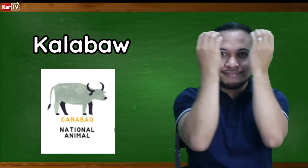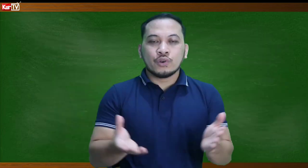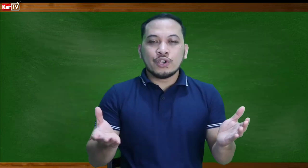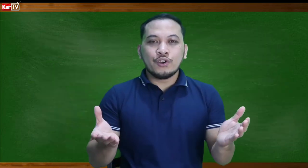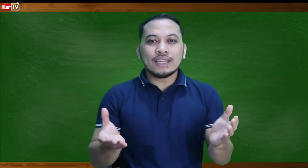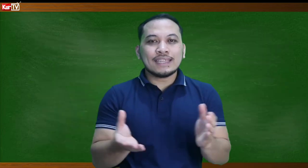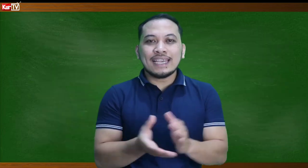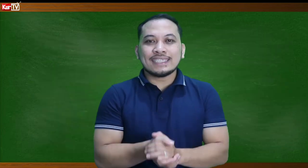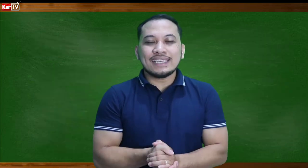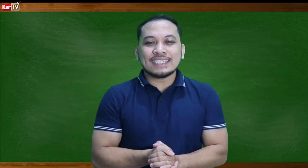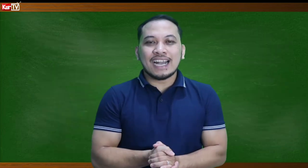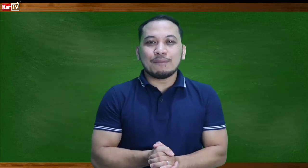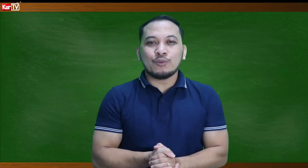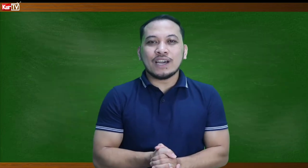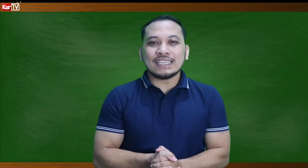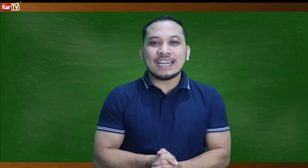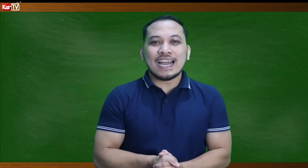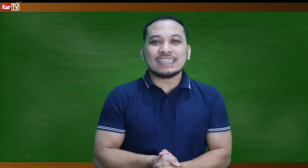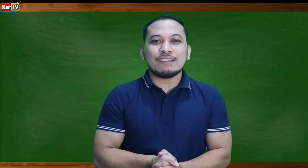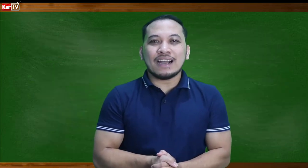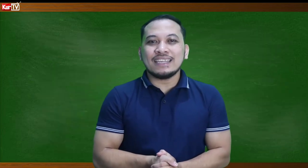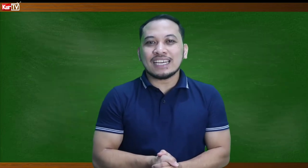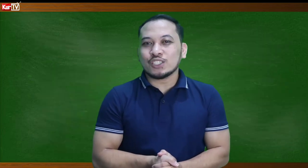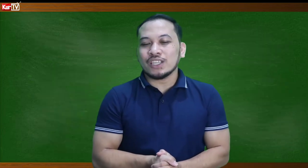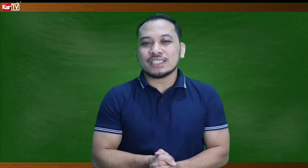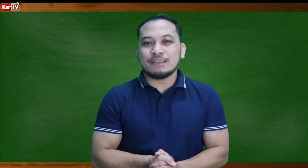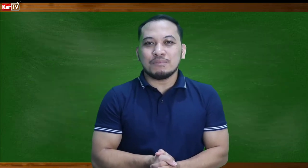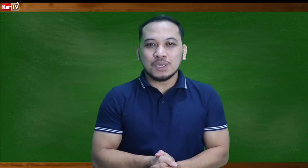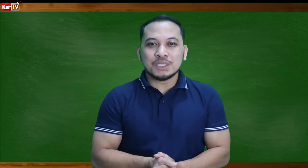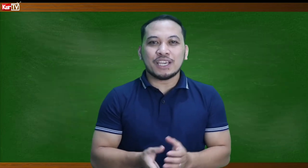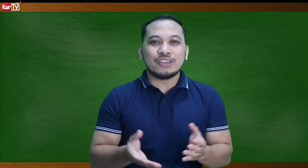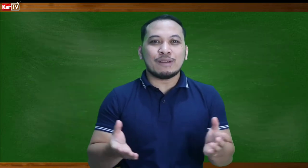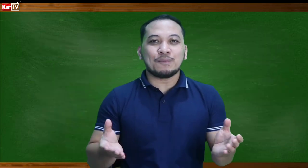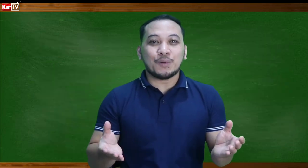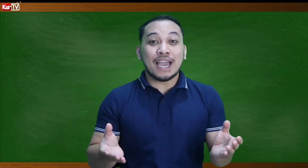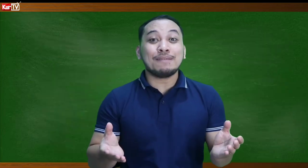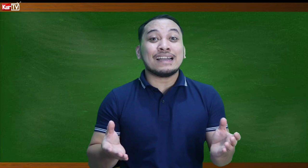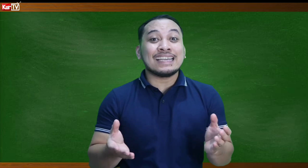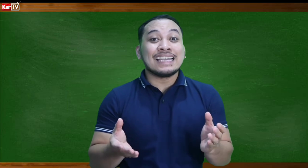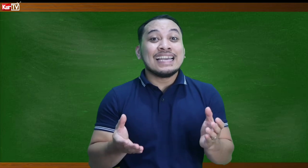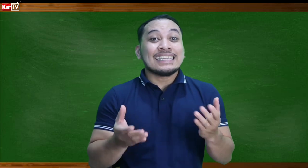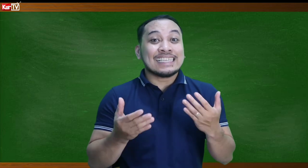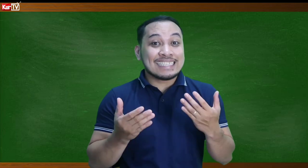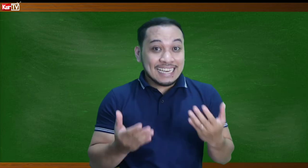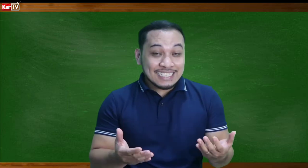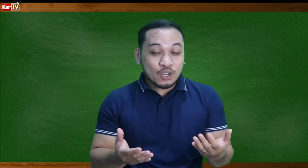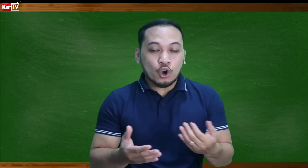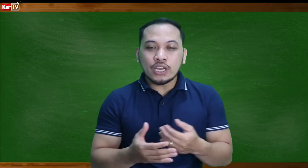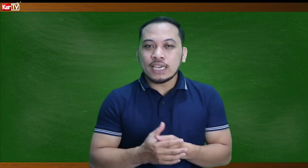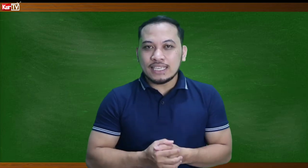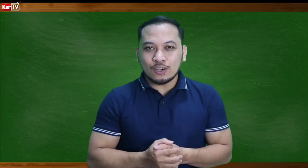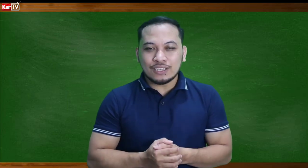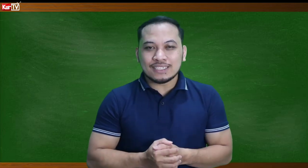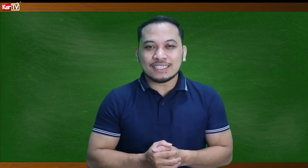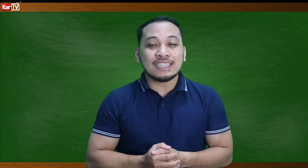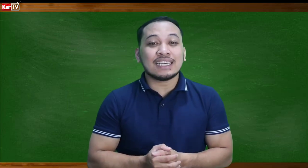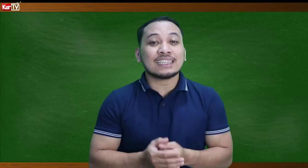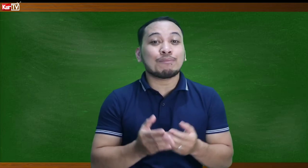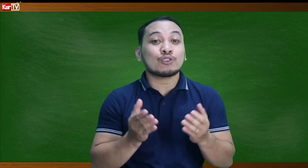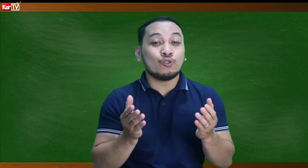So, yun. At naisenyas na nga po natin ang ating mga national symbols. Ngayon naman po ay magsisenyas ako nang hindi ako nagsasalita. Tapos,